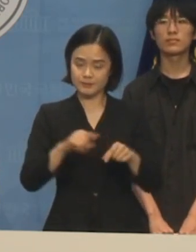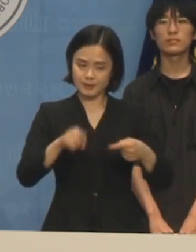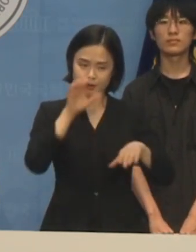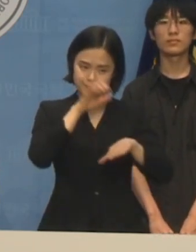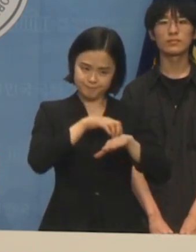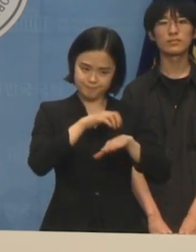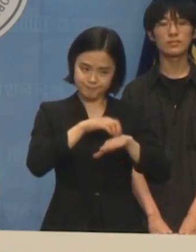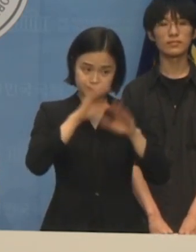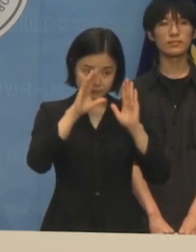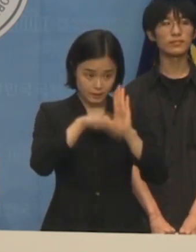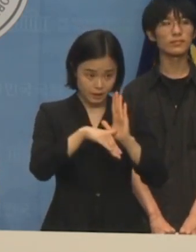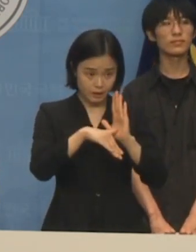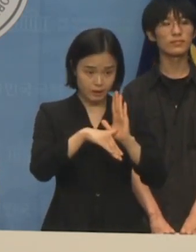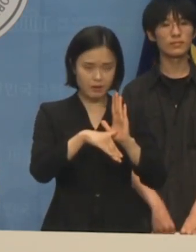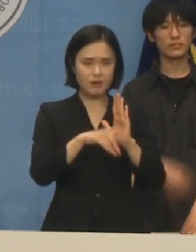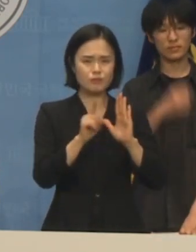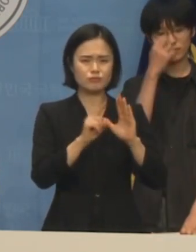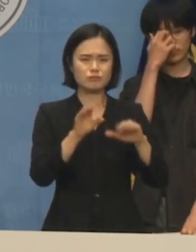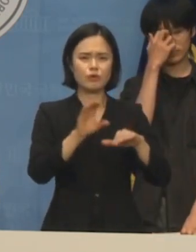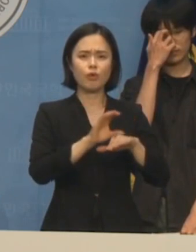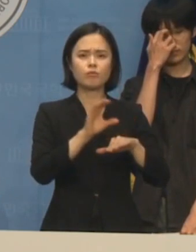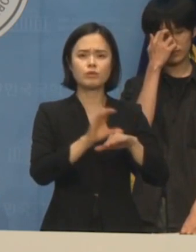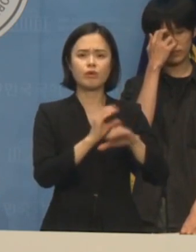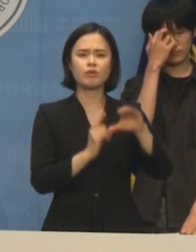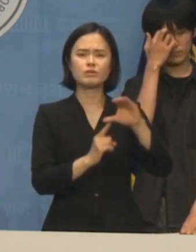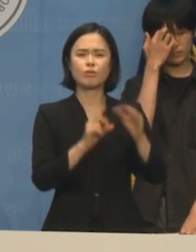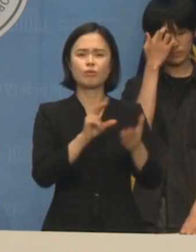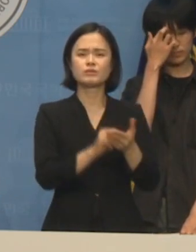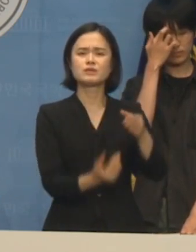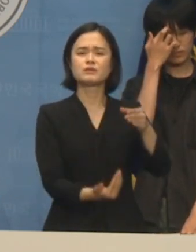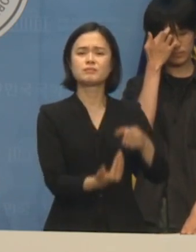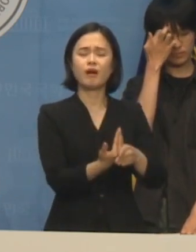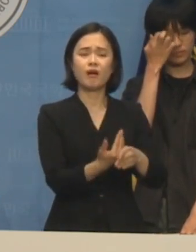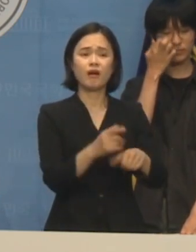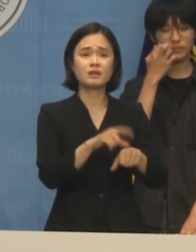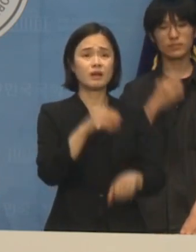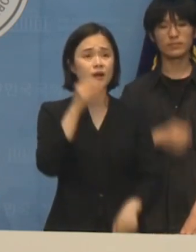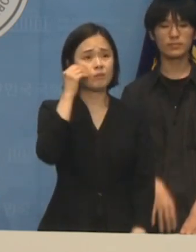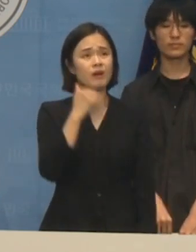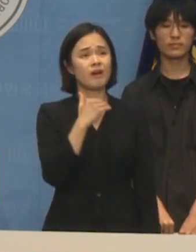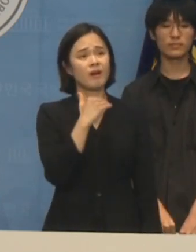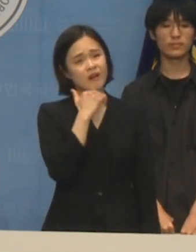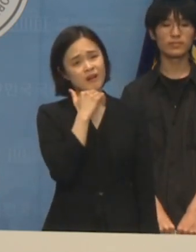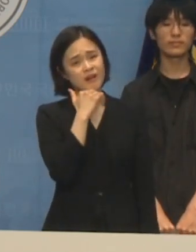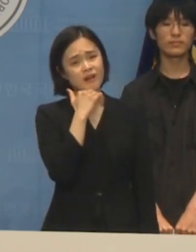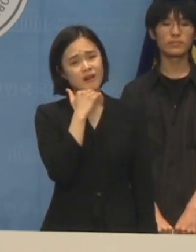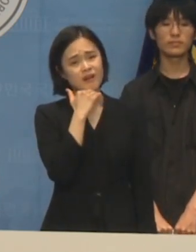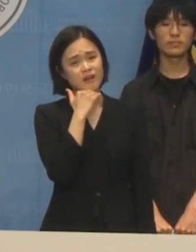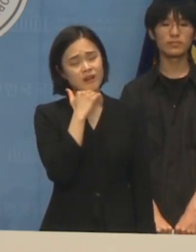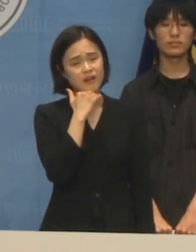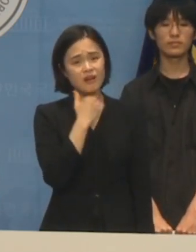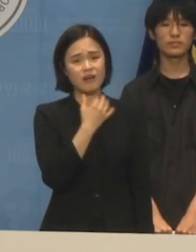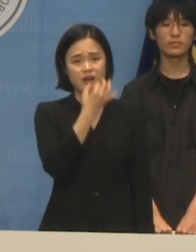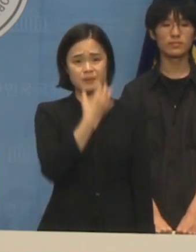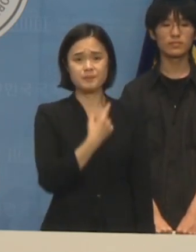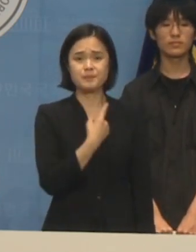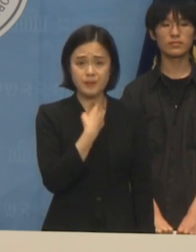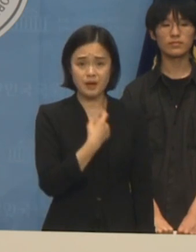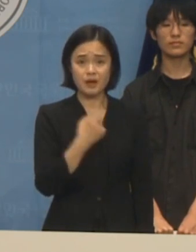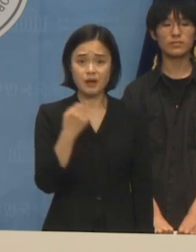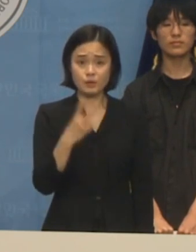넘게 대기하는 등 연수 신청에 어려움을 겪었습니다. 또한 친절하지 않은 안내로 인해 수강